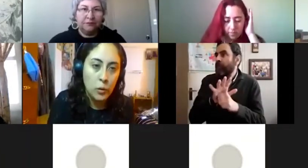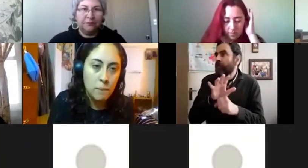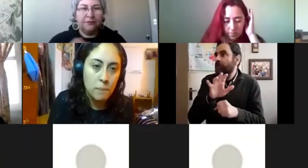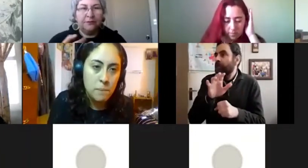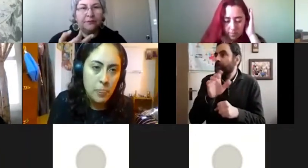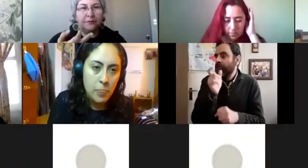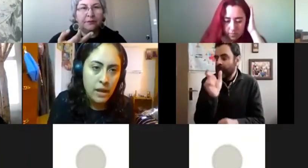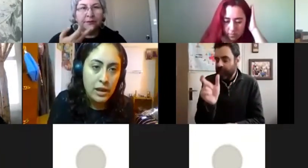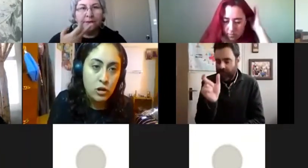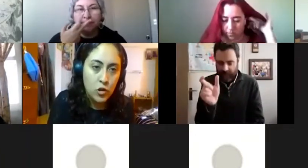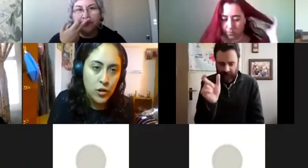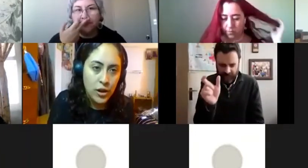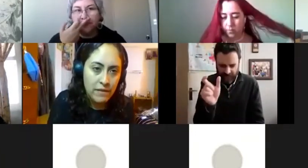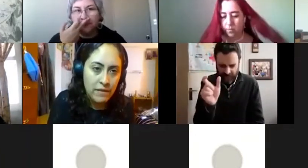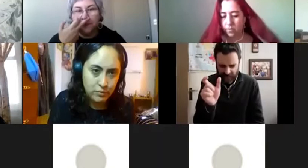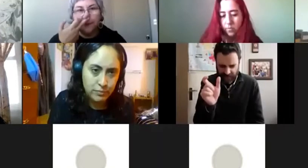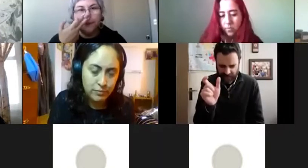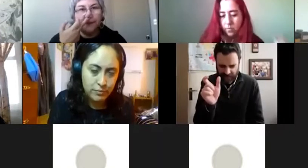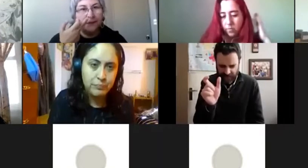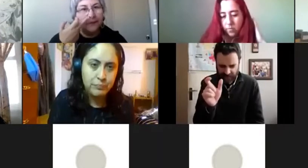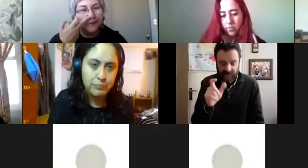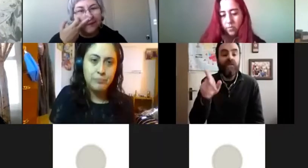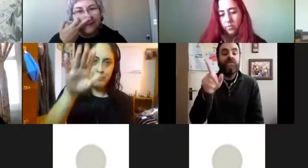ejemplo, el coronavirus.